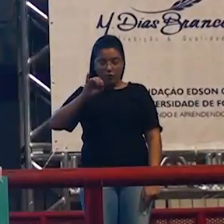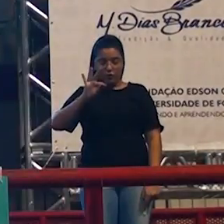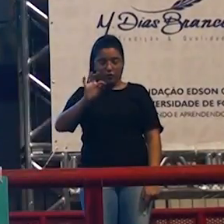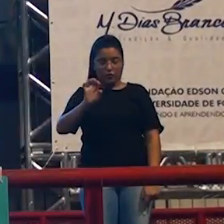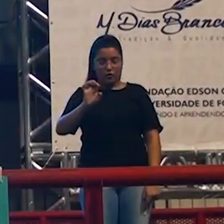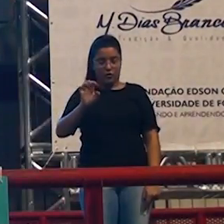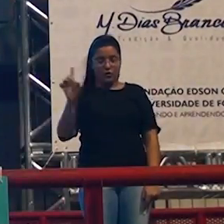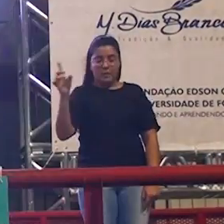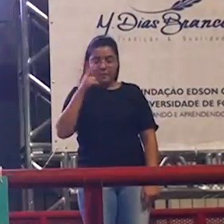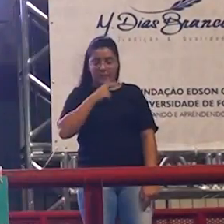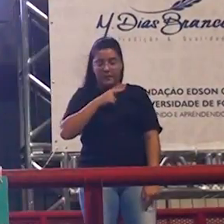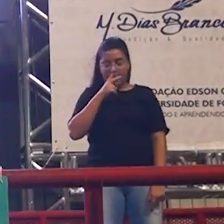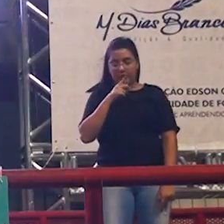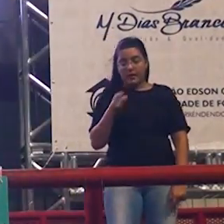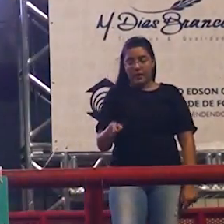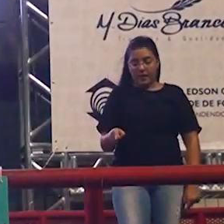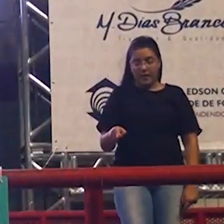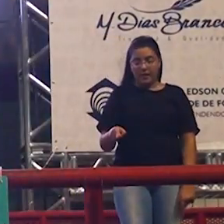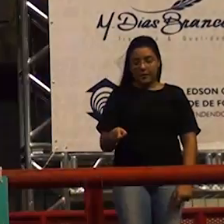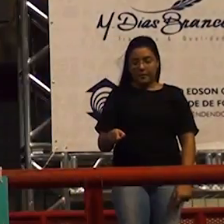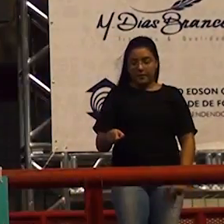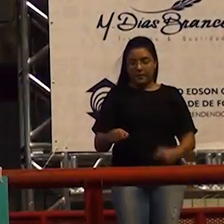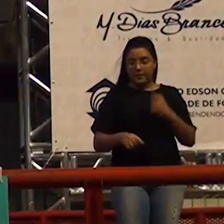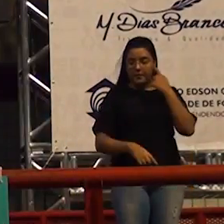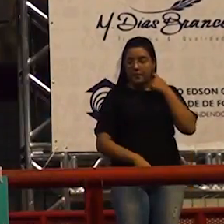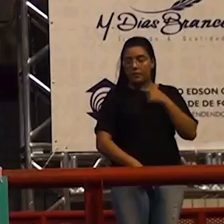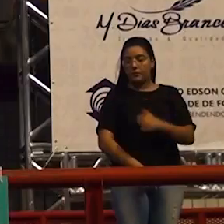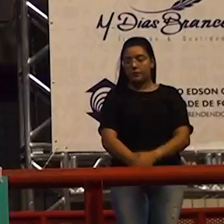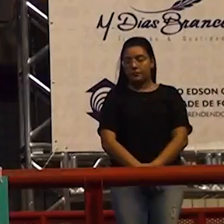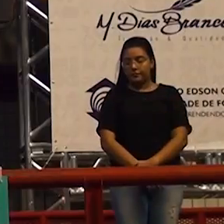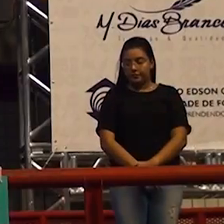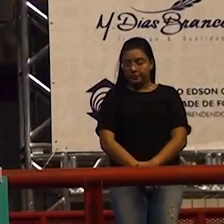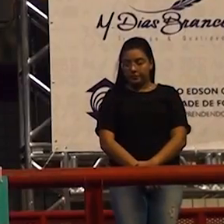Seguindo o raciocínio, massas de ar.